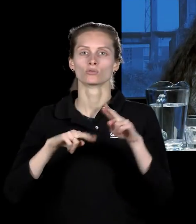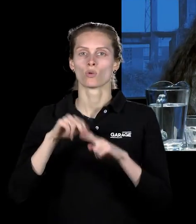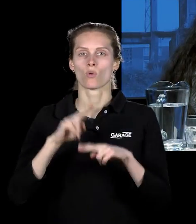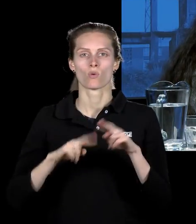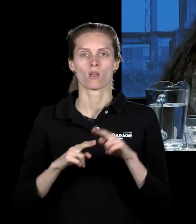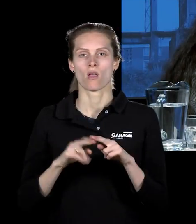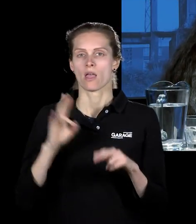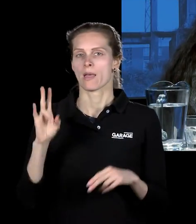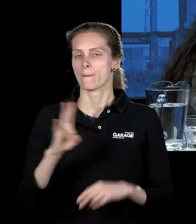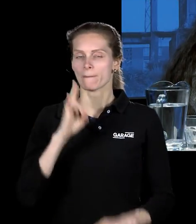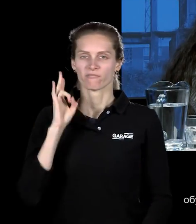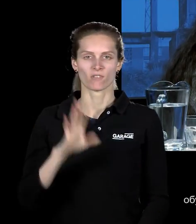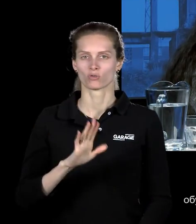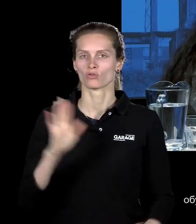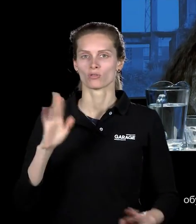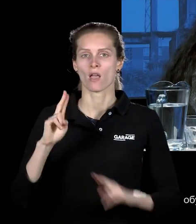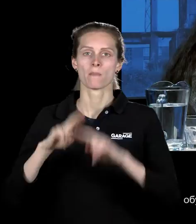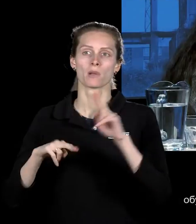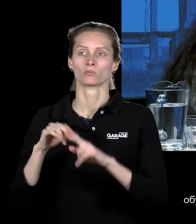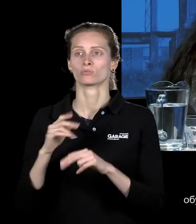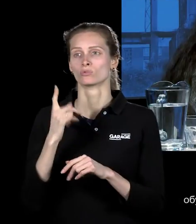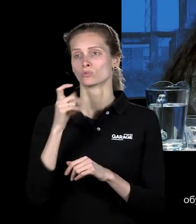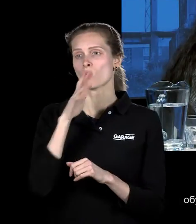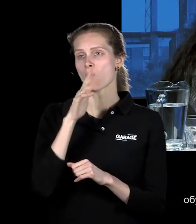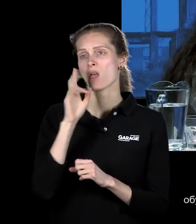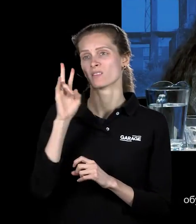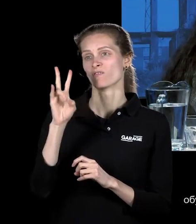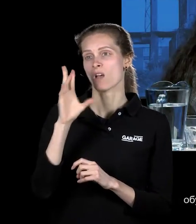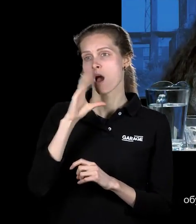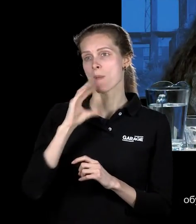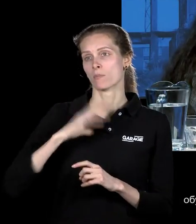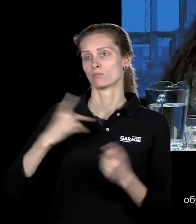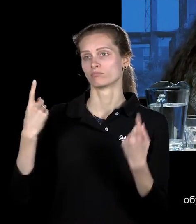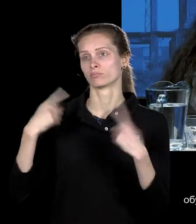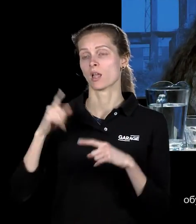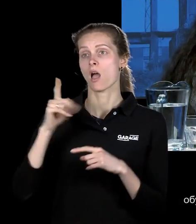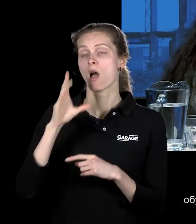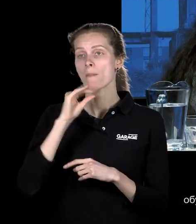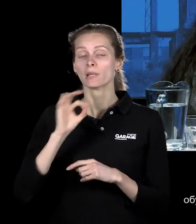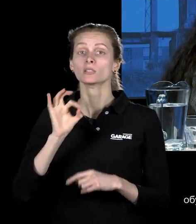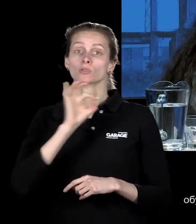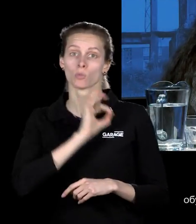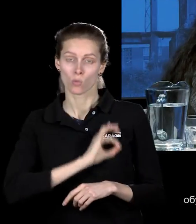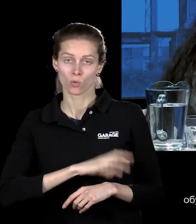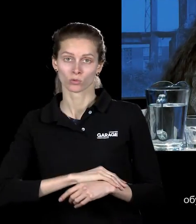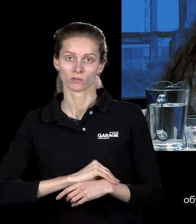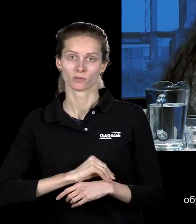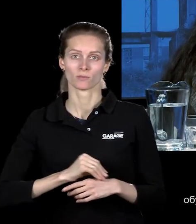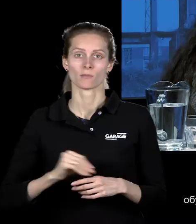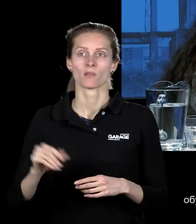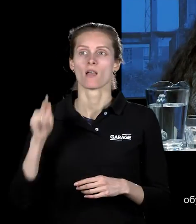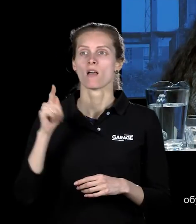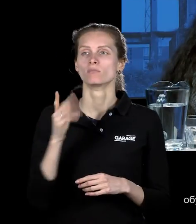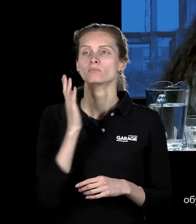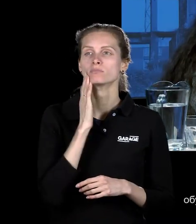не предназначены для долгой жизни, они не предназначены для вечности. Они абсолютно функциональны. Они не принадлежат, они не